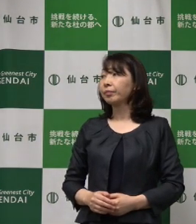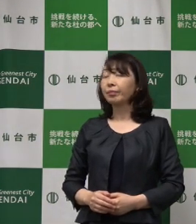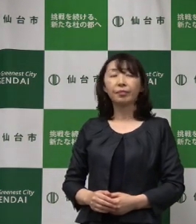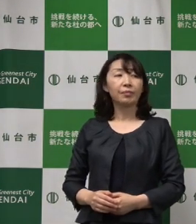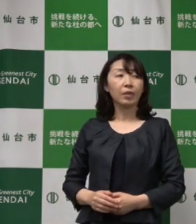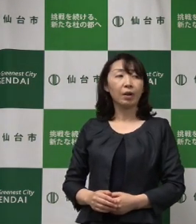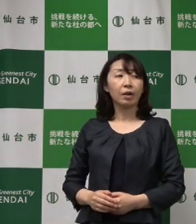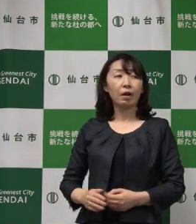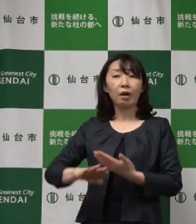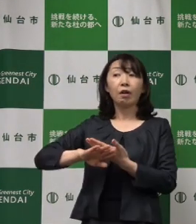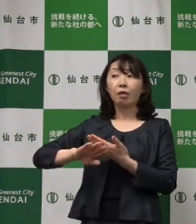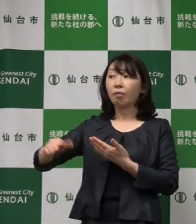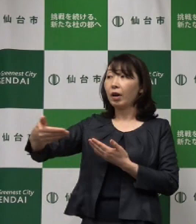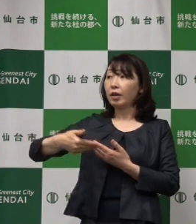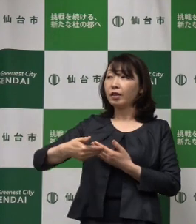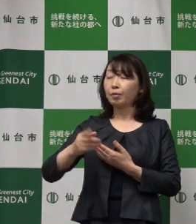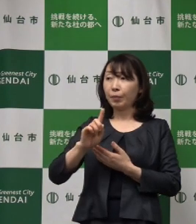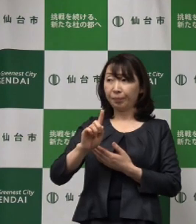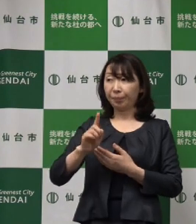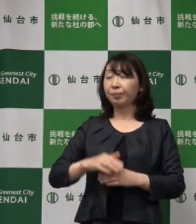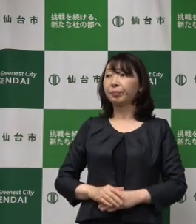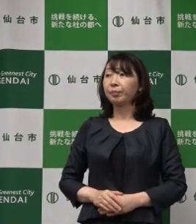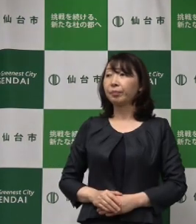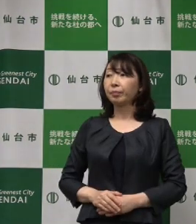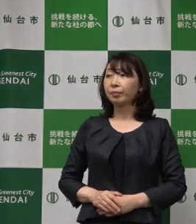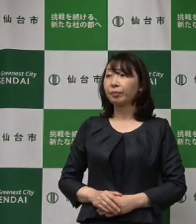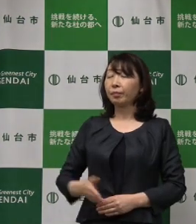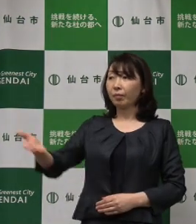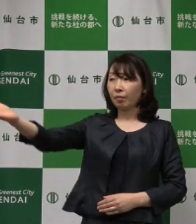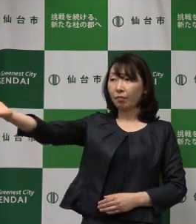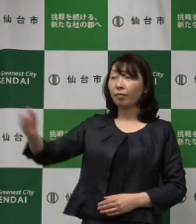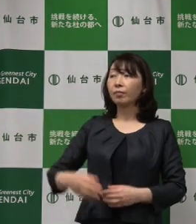項につきましてご質問ございますでしょうか。どうぞ。